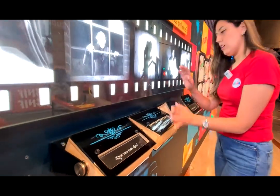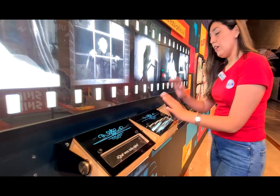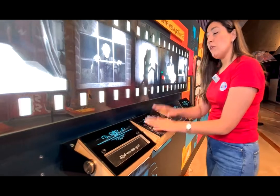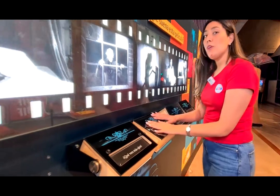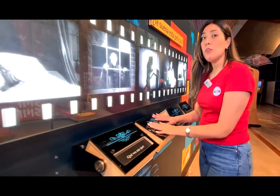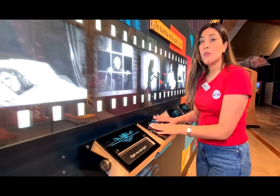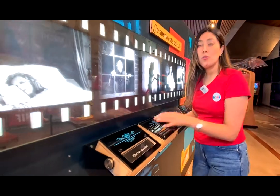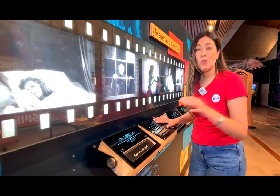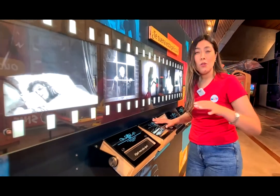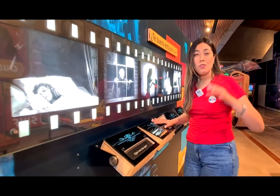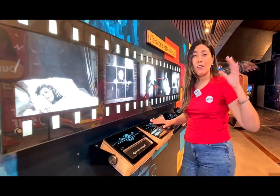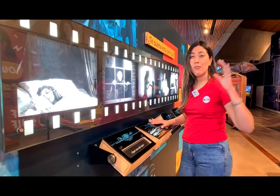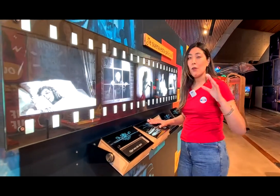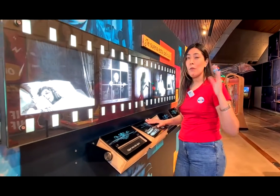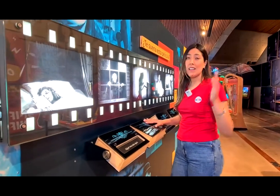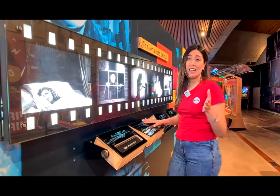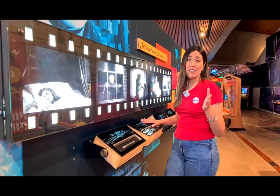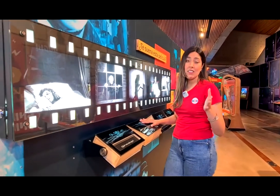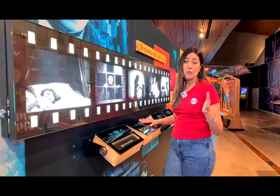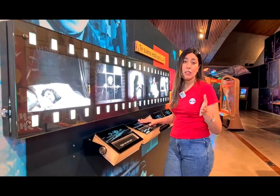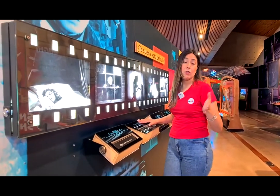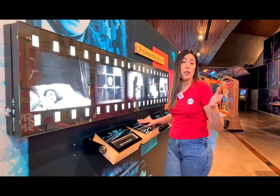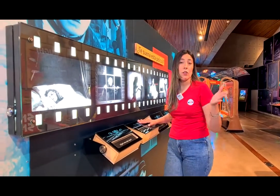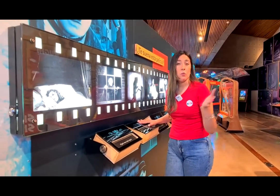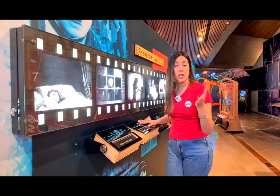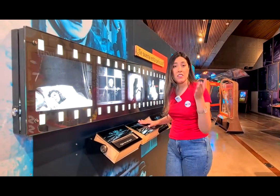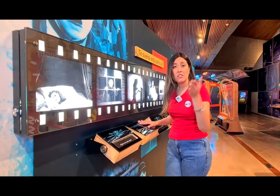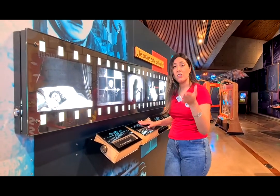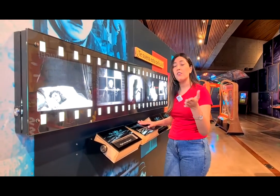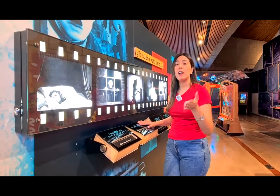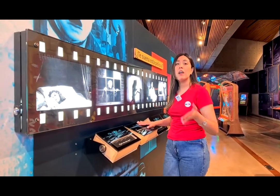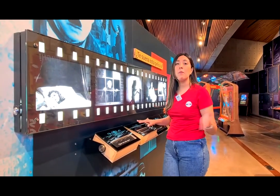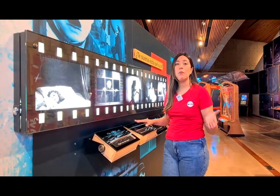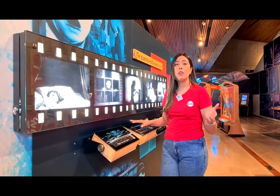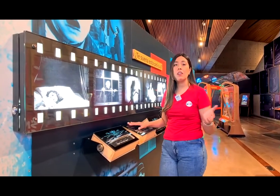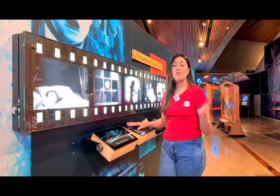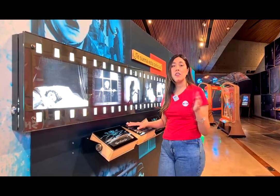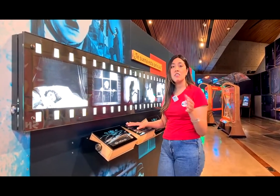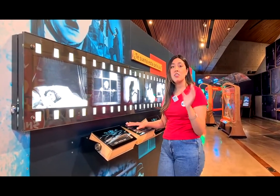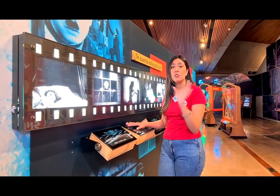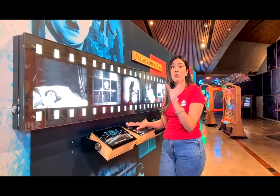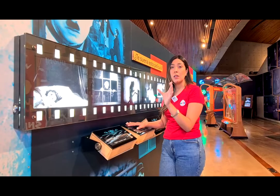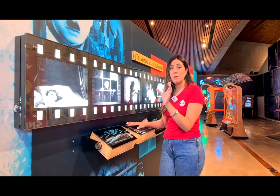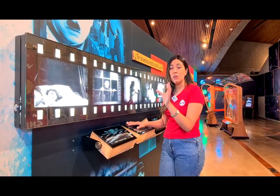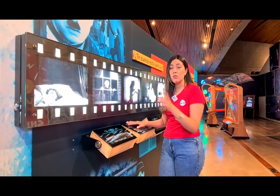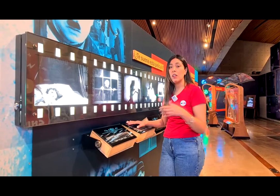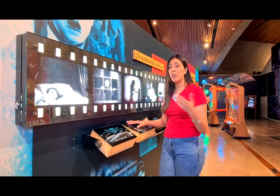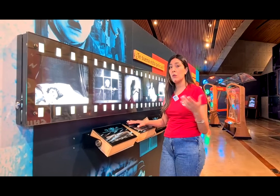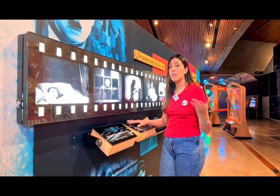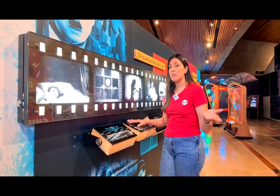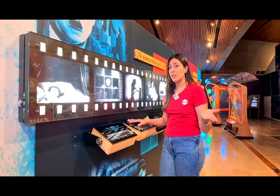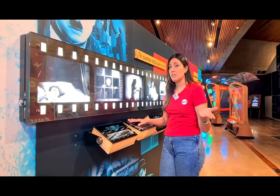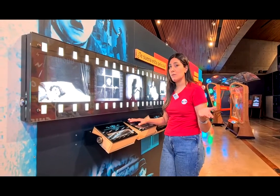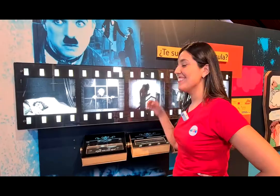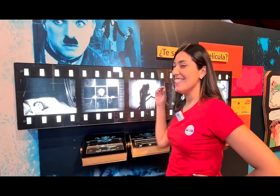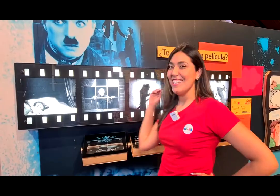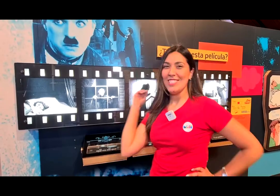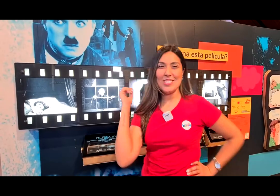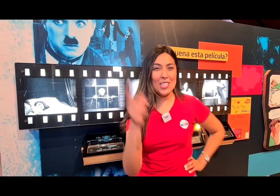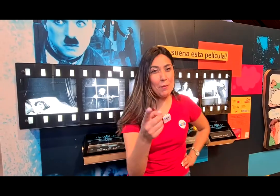Bueno, y uno de los desafíos más grandes dentro de la comunidad científica es poder referirse a ciertos términos en lengua de señas. Sin ir